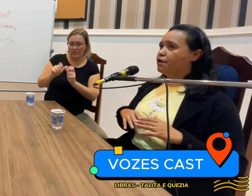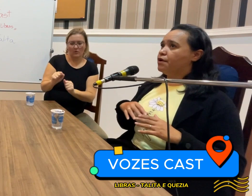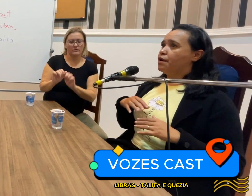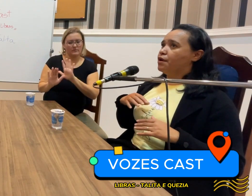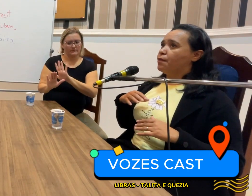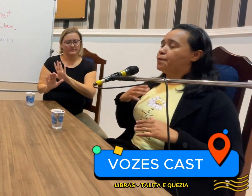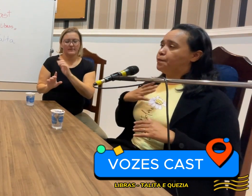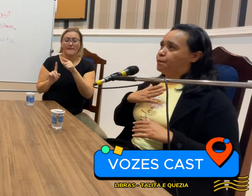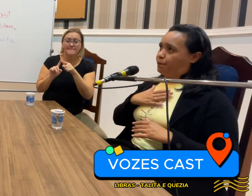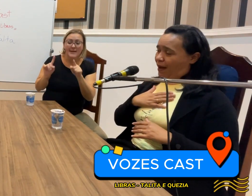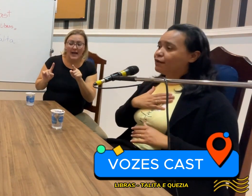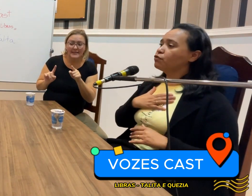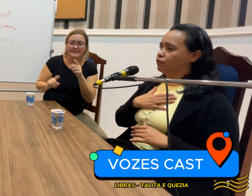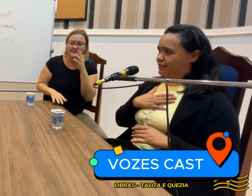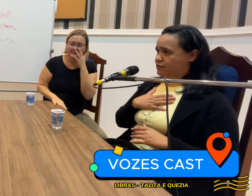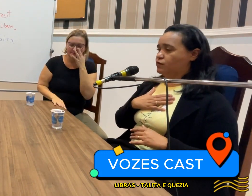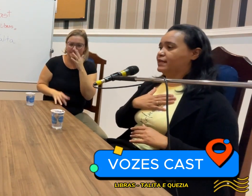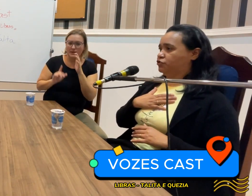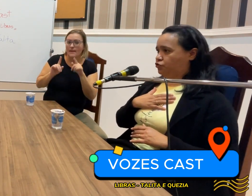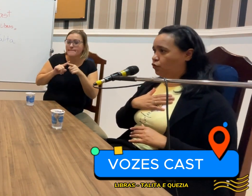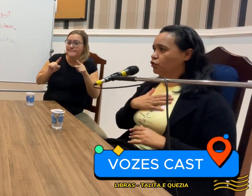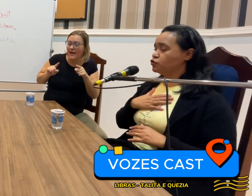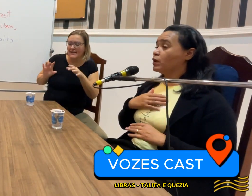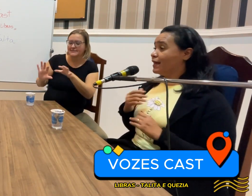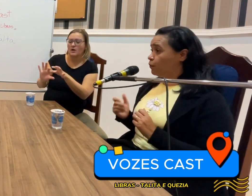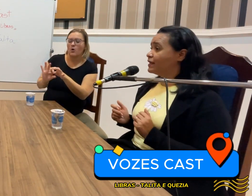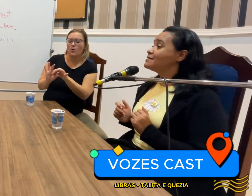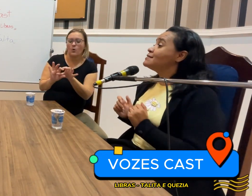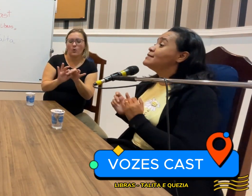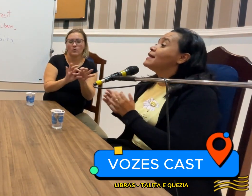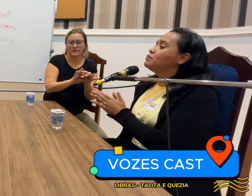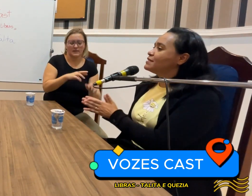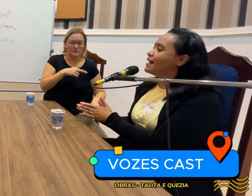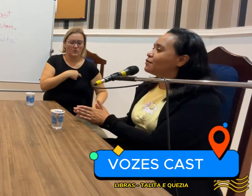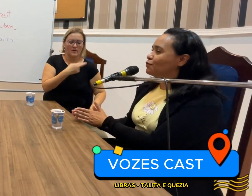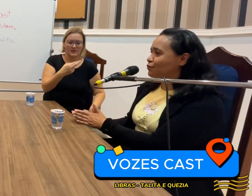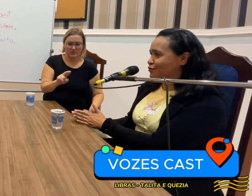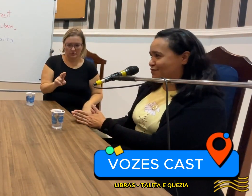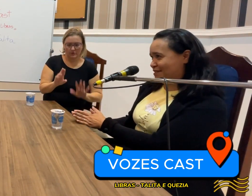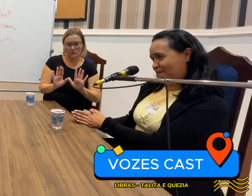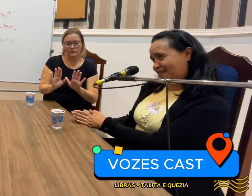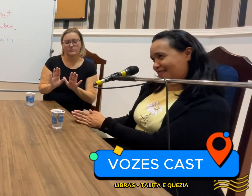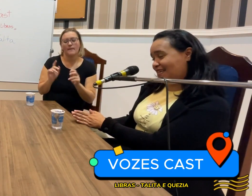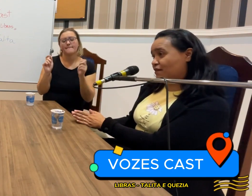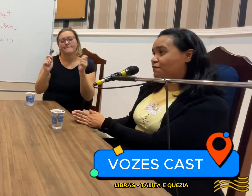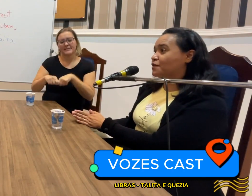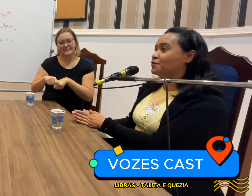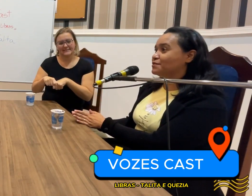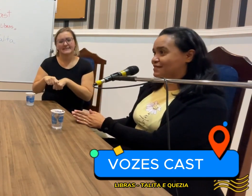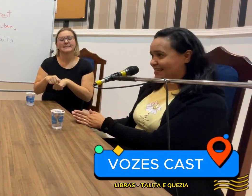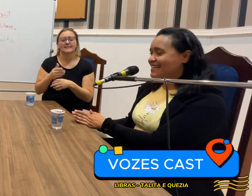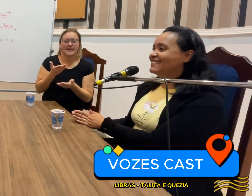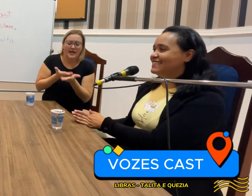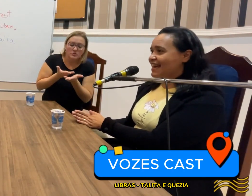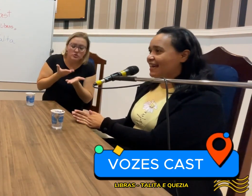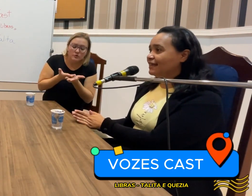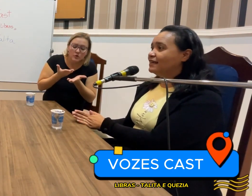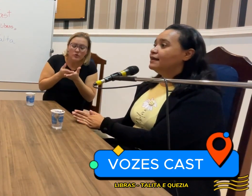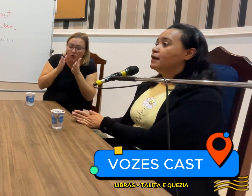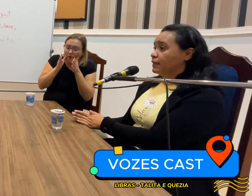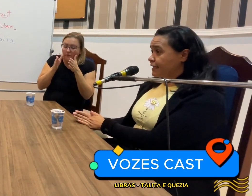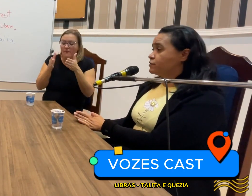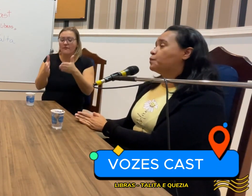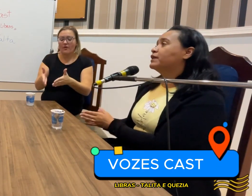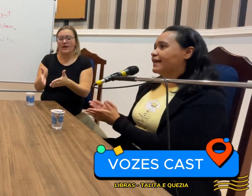geral, para o contexto religioso, eu precisei buscar cursos específicos. Que é né?